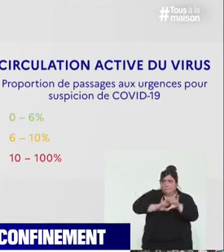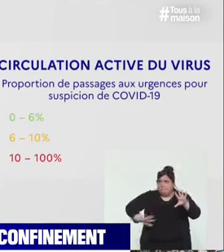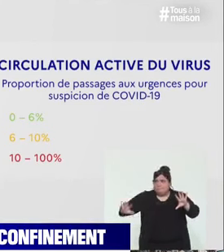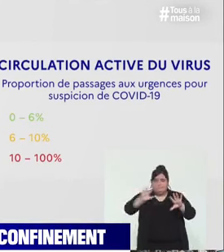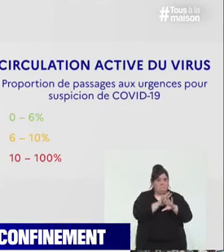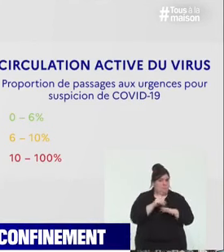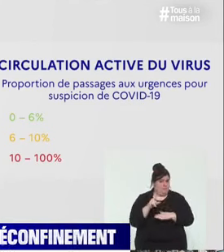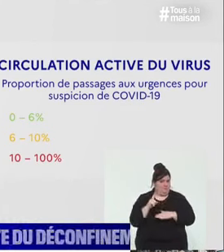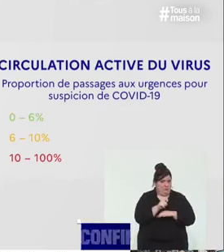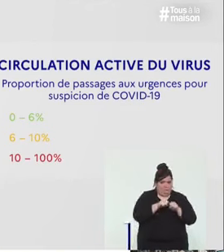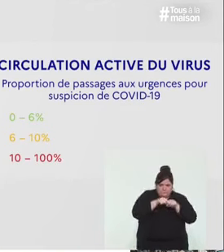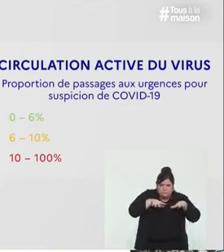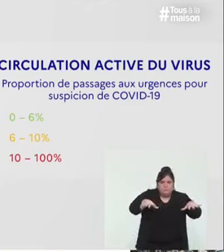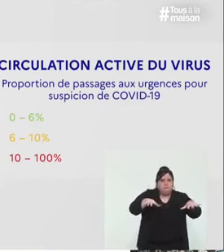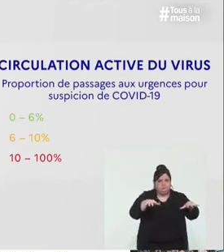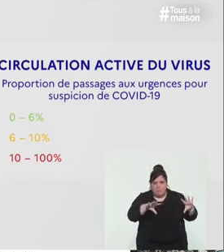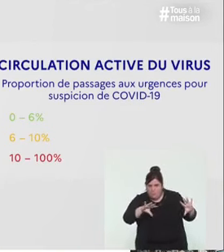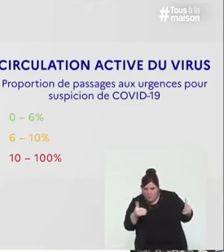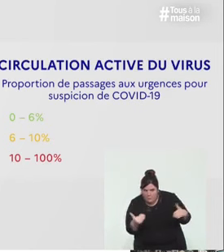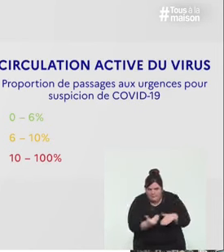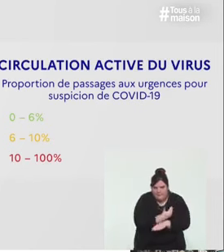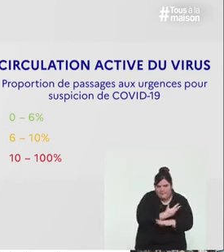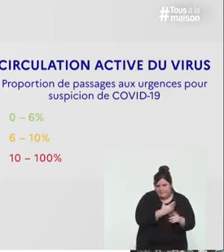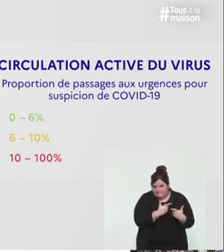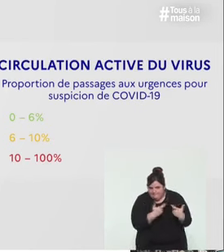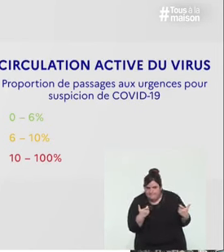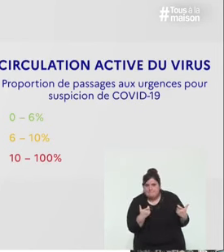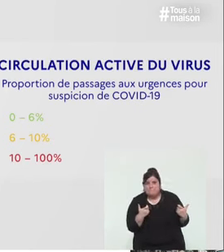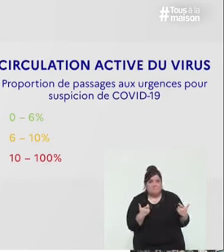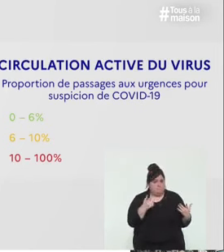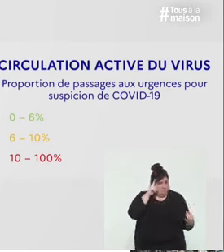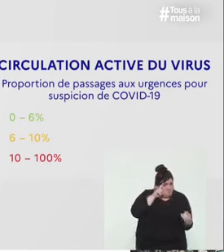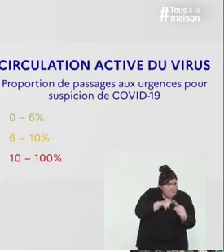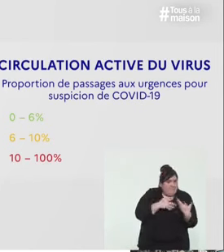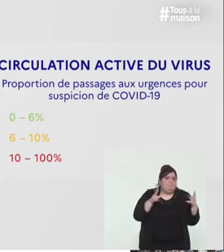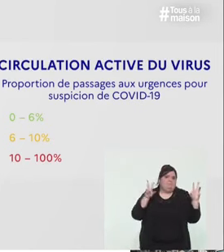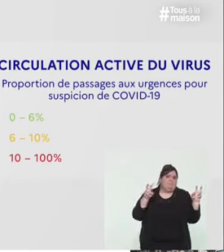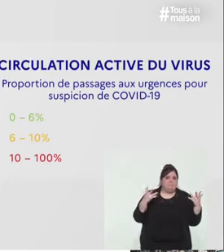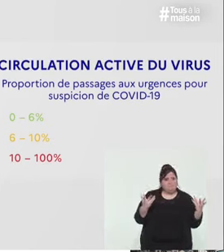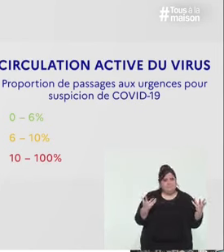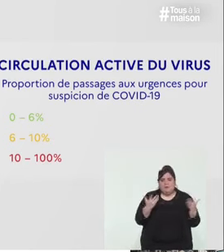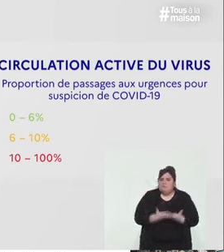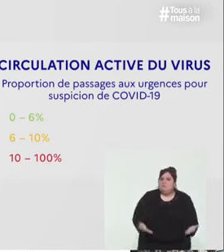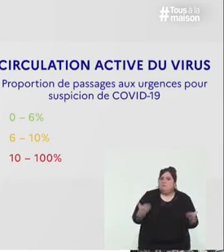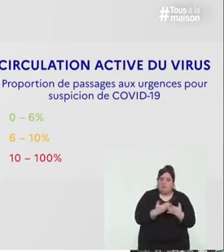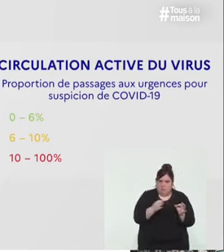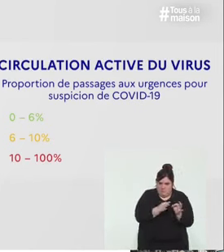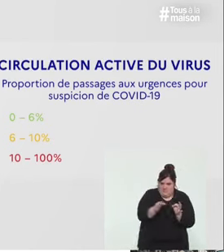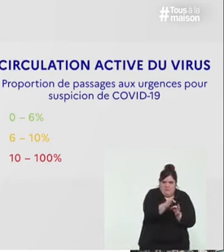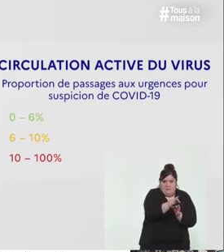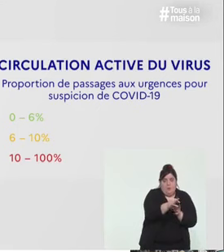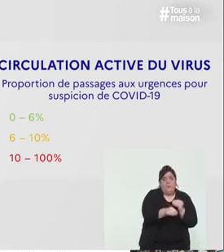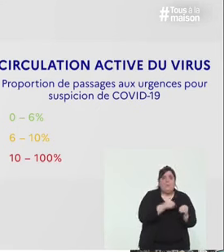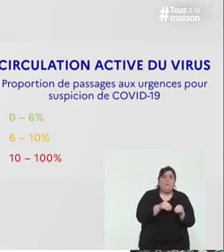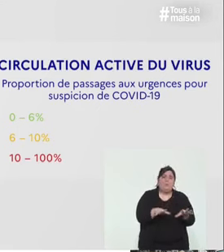virus. Cette carte illustre la notion d'activité épidémique, de situation épidémiologique de la maladie